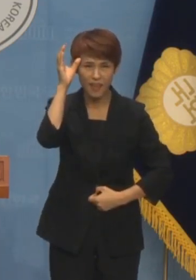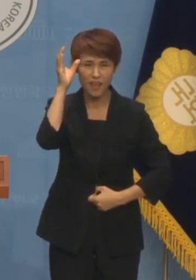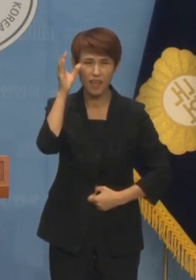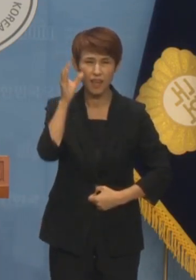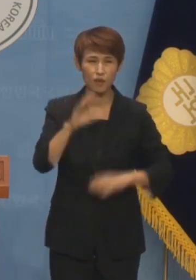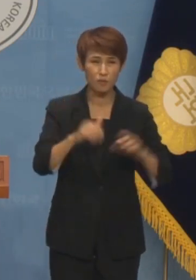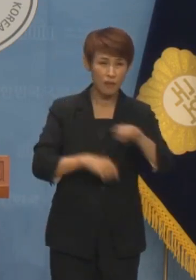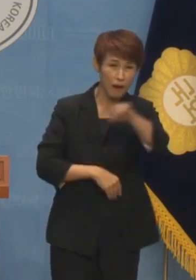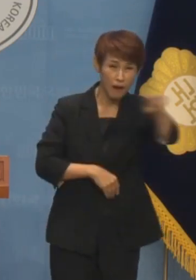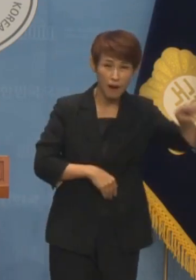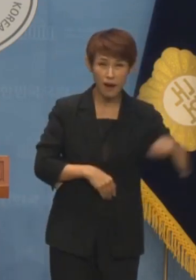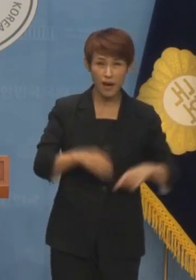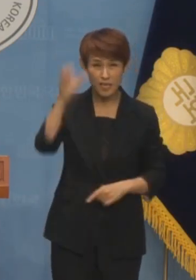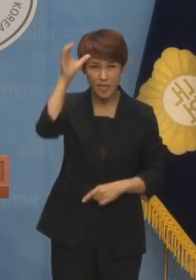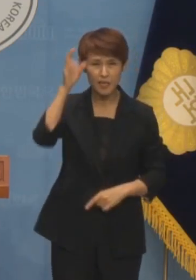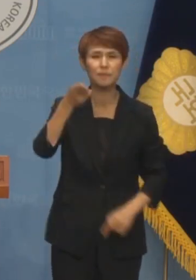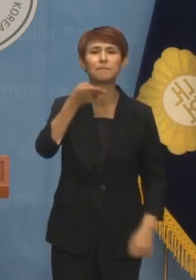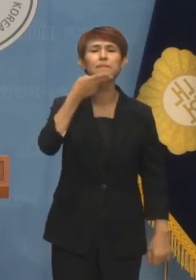없습니다.